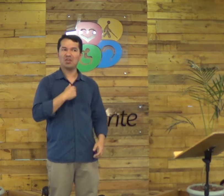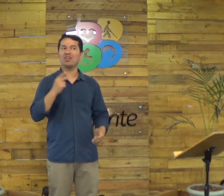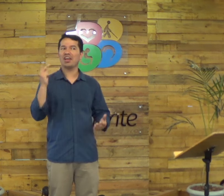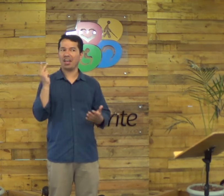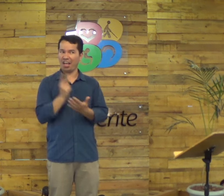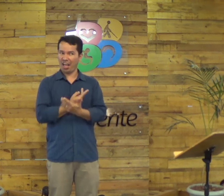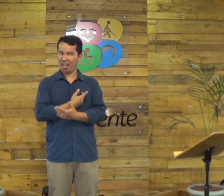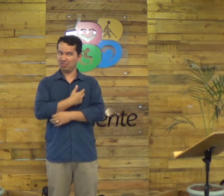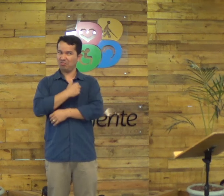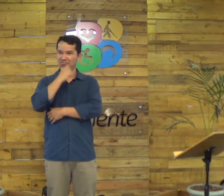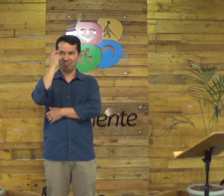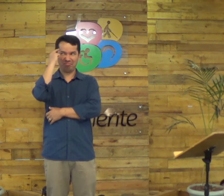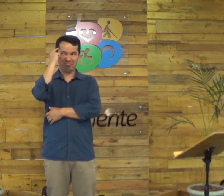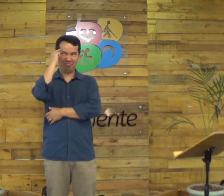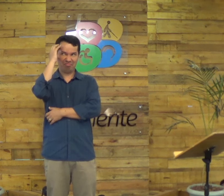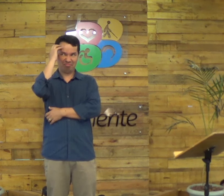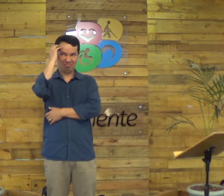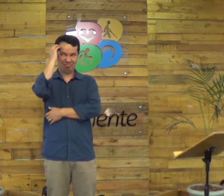e eu acho, é verdade, olha,